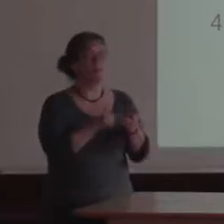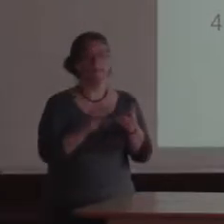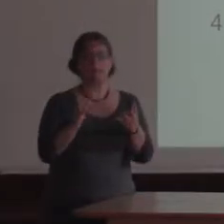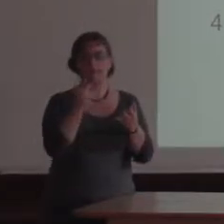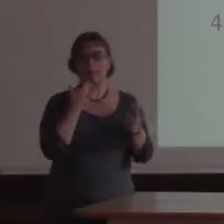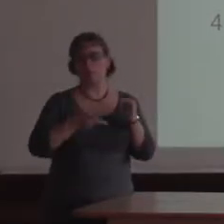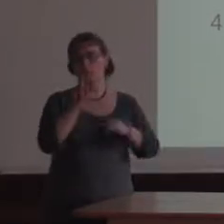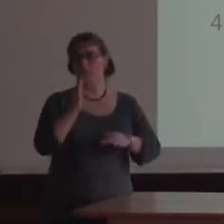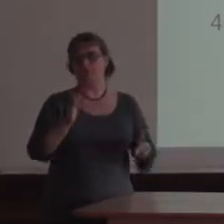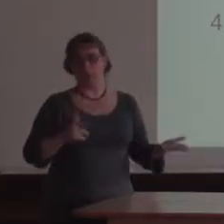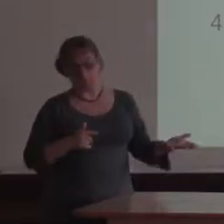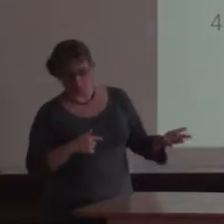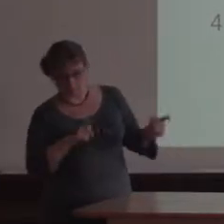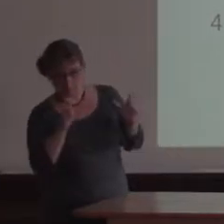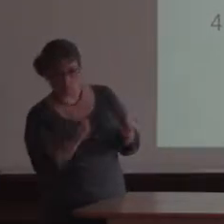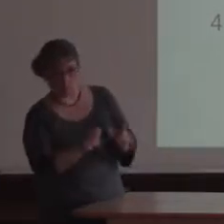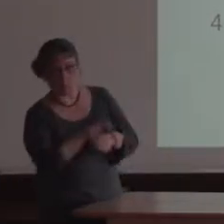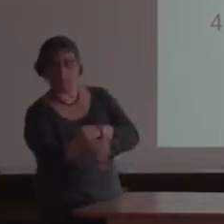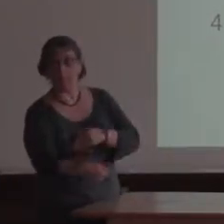telle ou telle chose s'est passée.